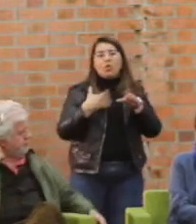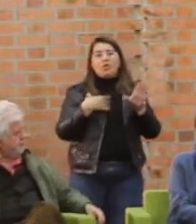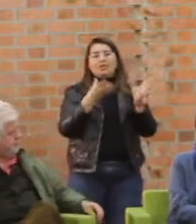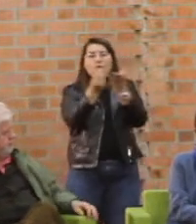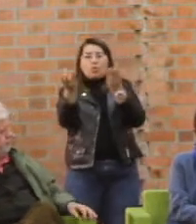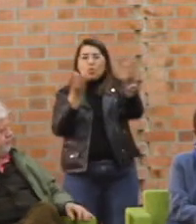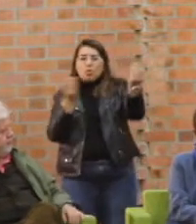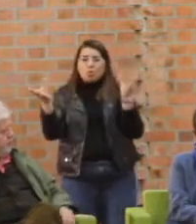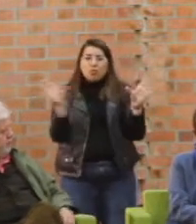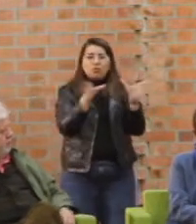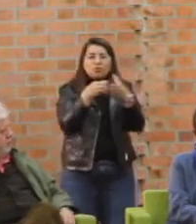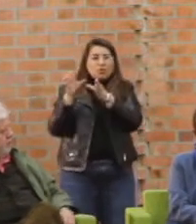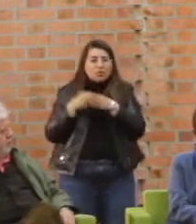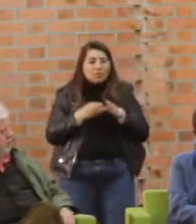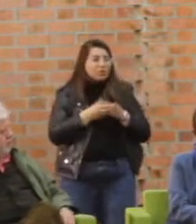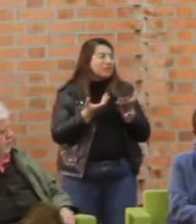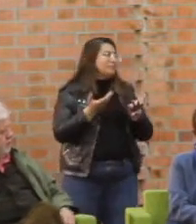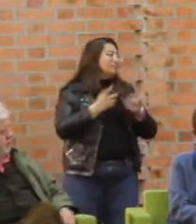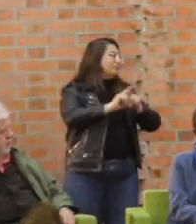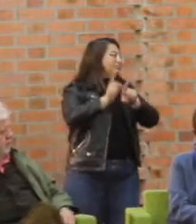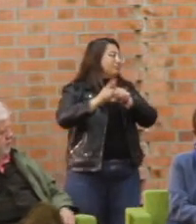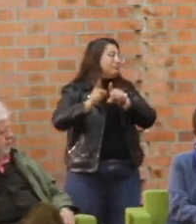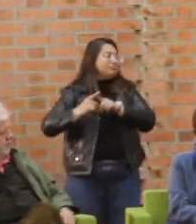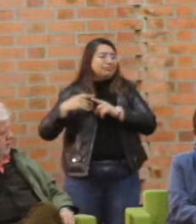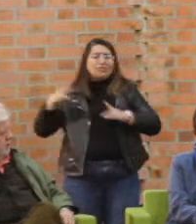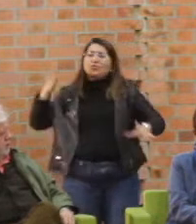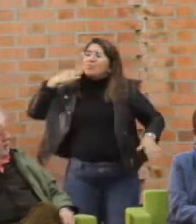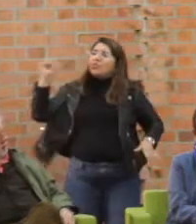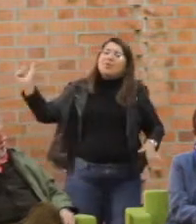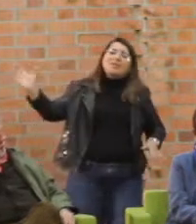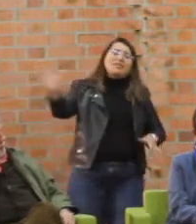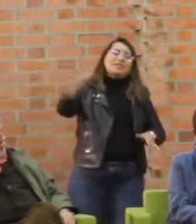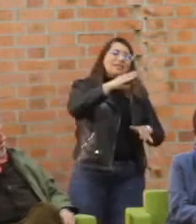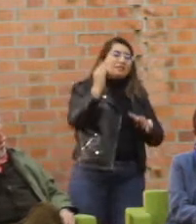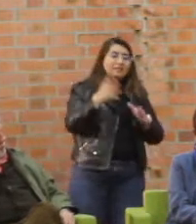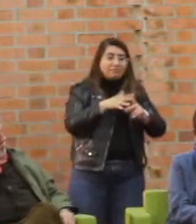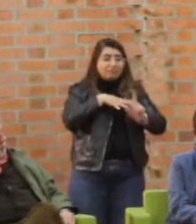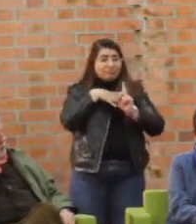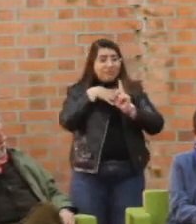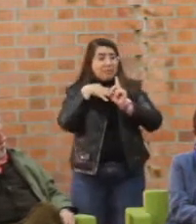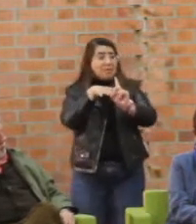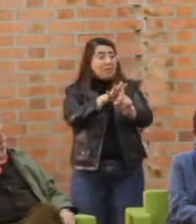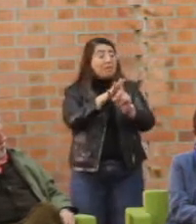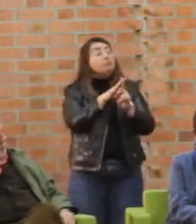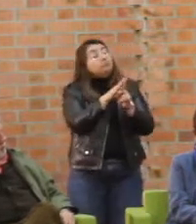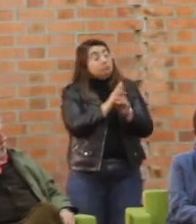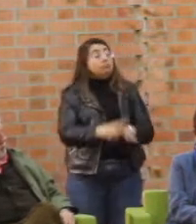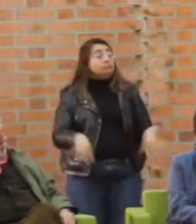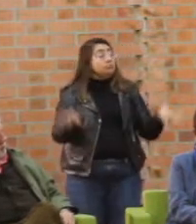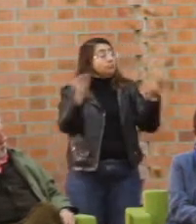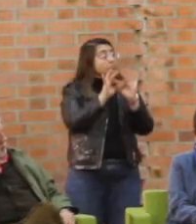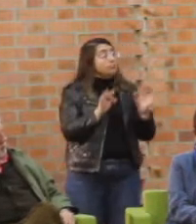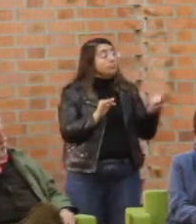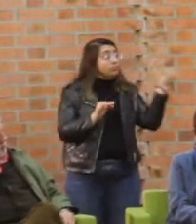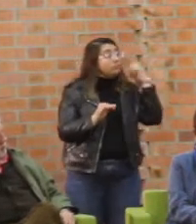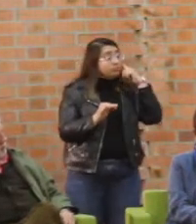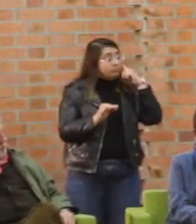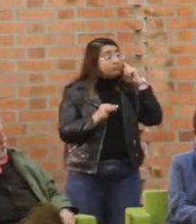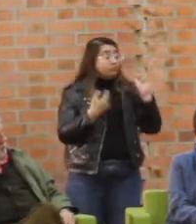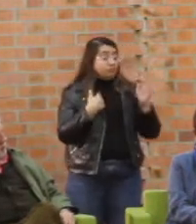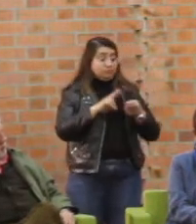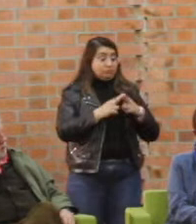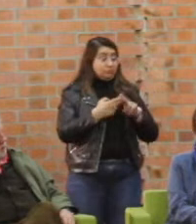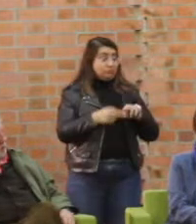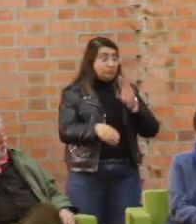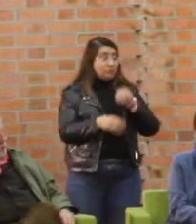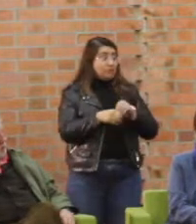centrado en pensar en las mujeres sobre todo en las mujeres jóvenes pero digamos que ahorita es muy importante también pensar que ese